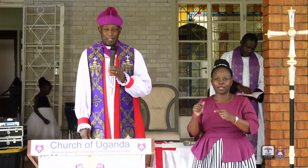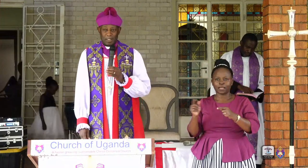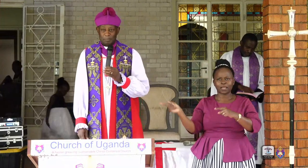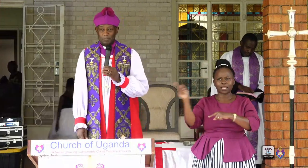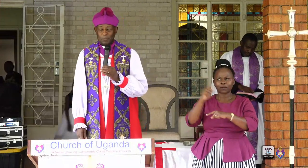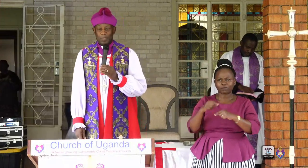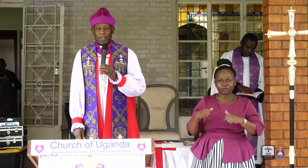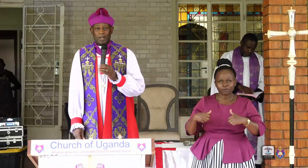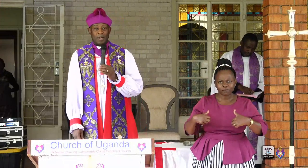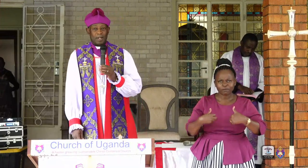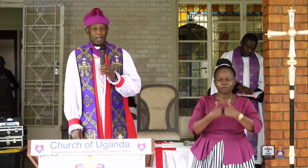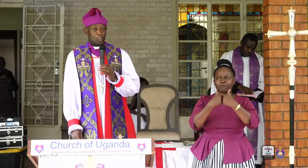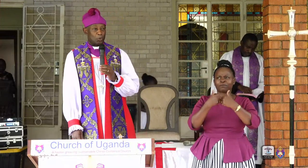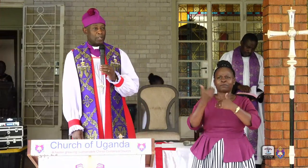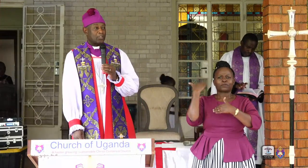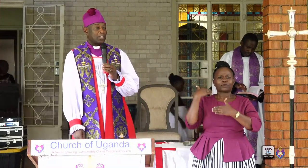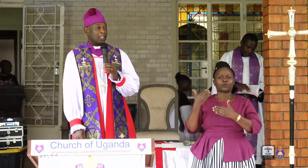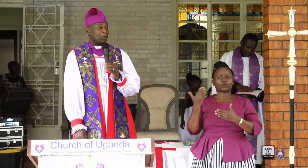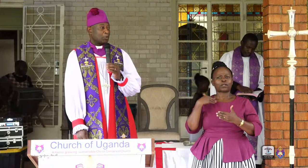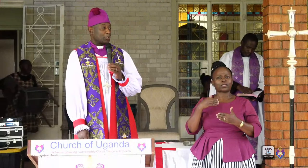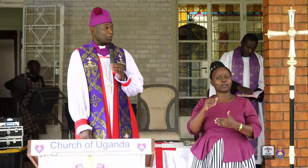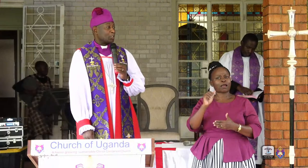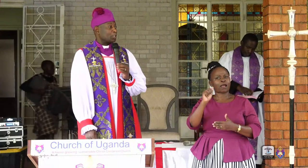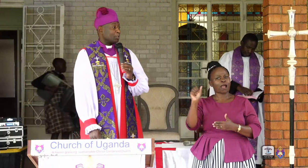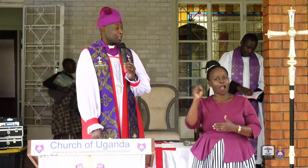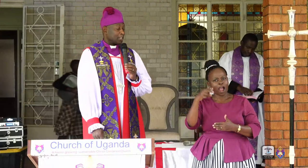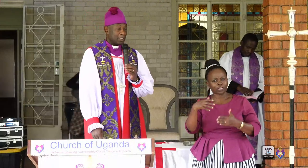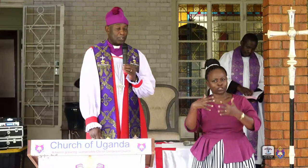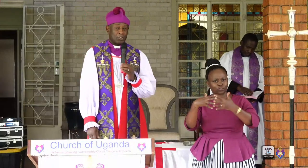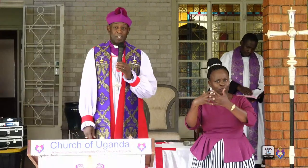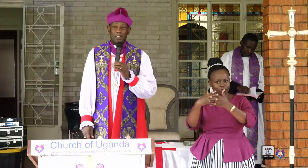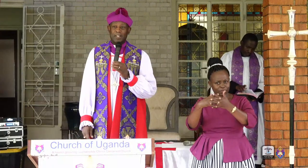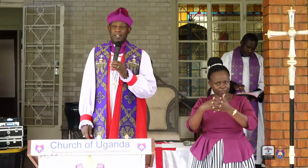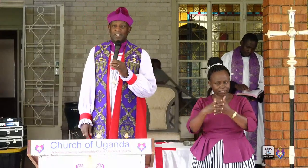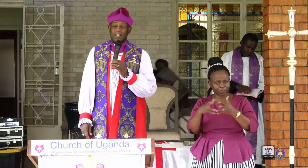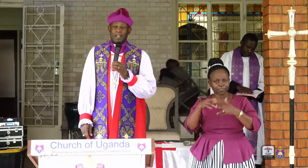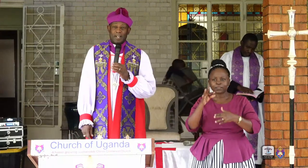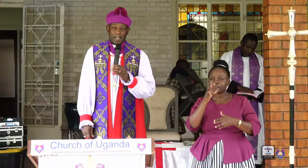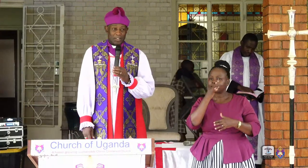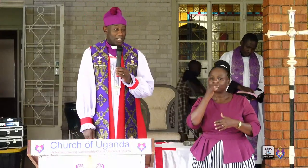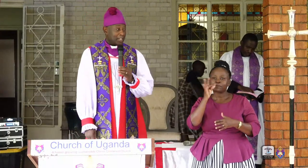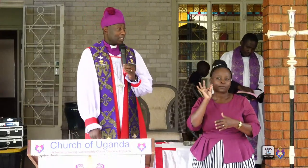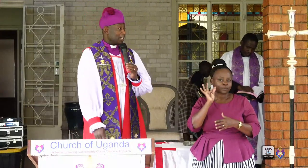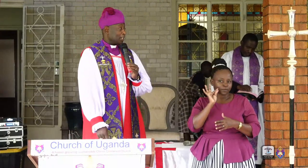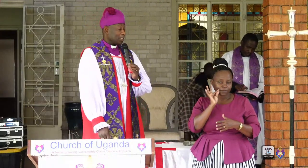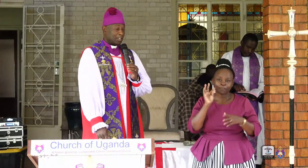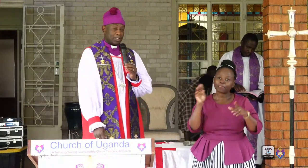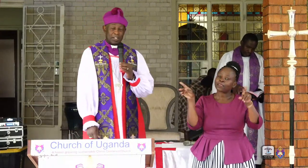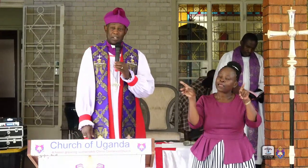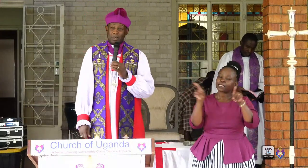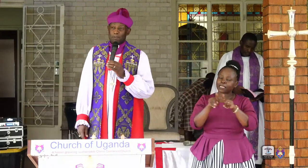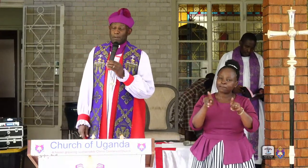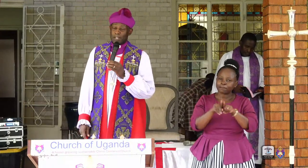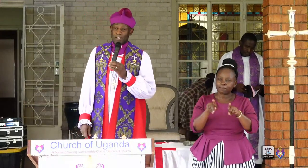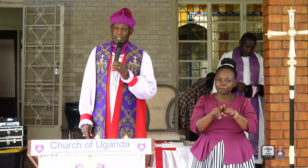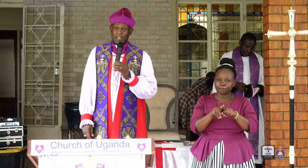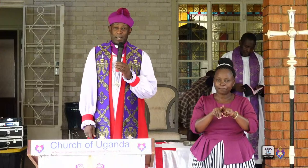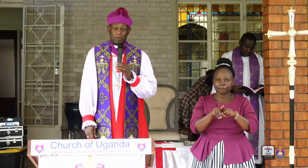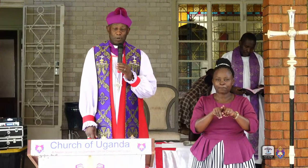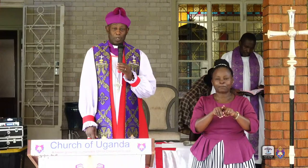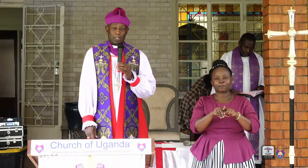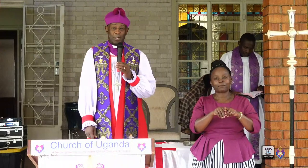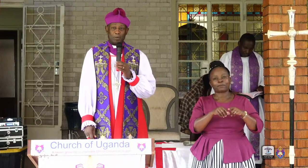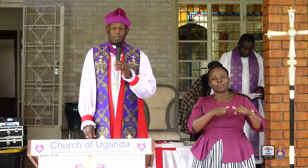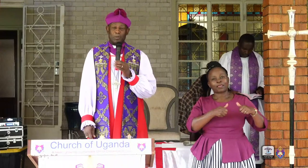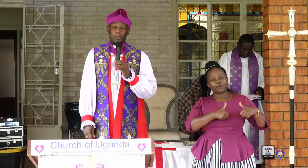twalina Ash Wednesday olwokusatu ekisibo kyatandise, ate era ne Valentine na